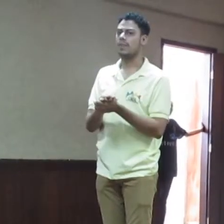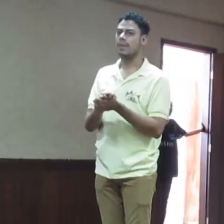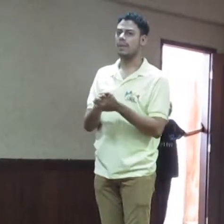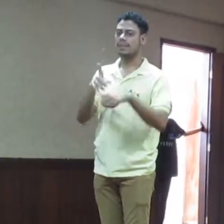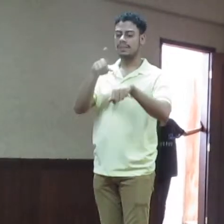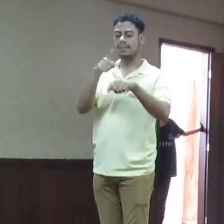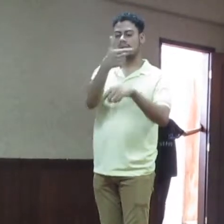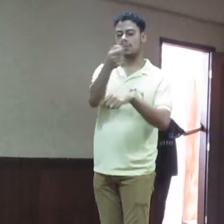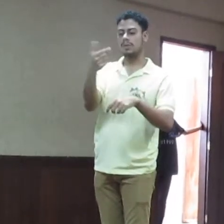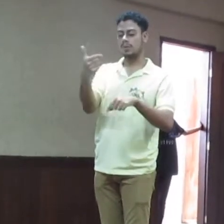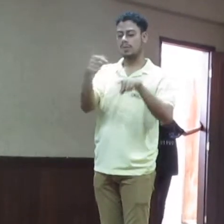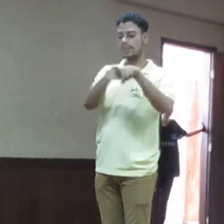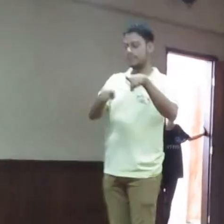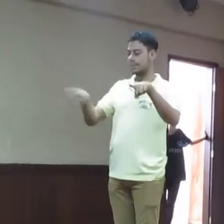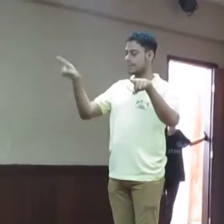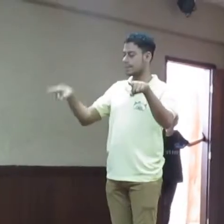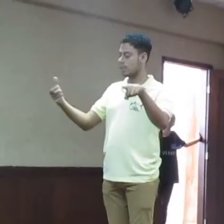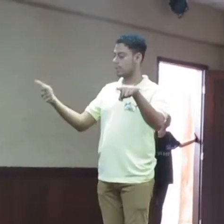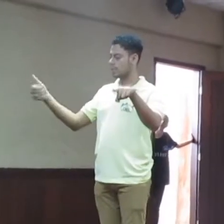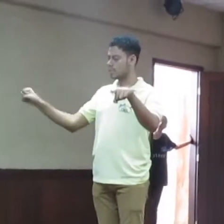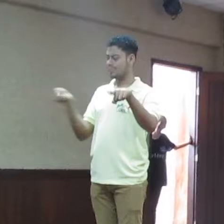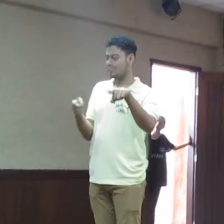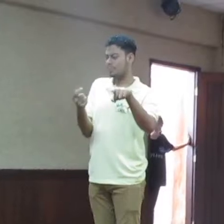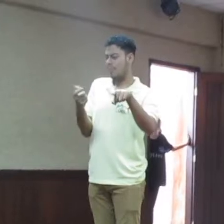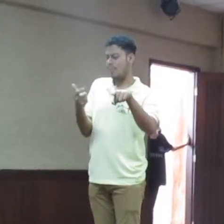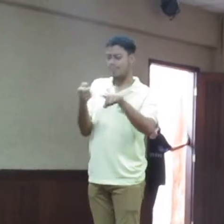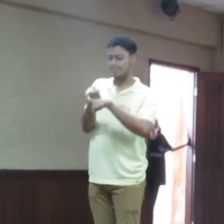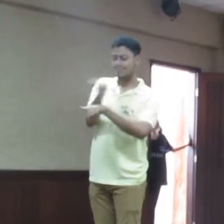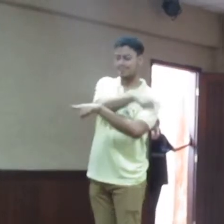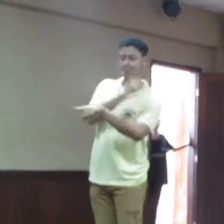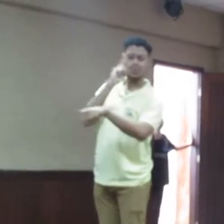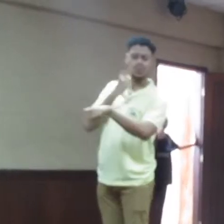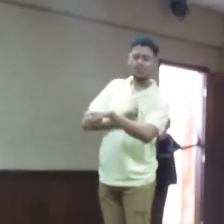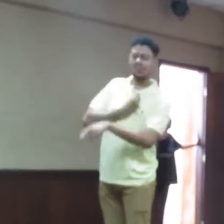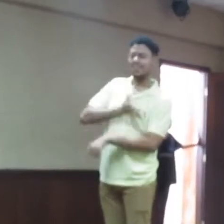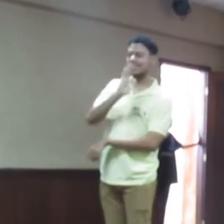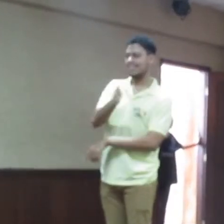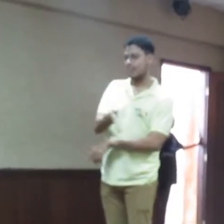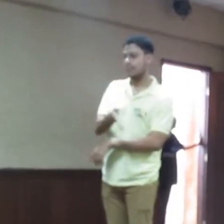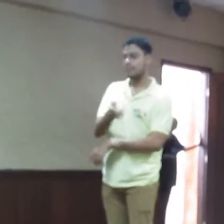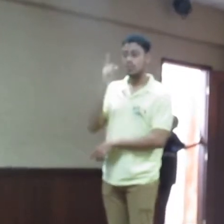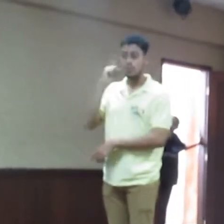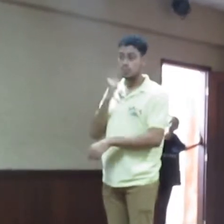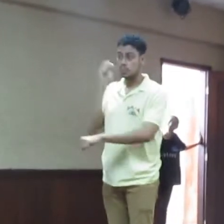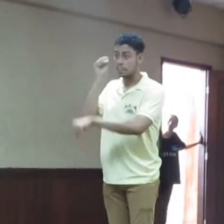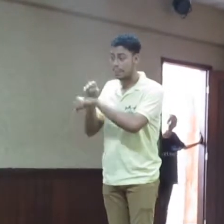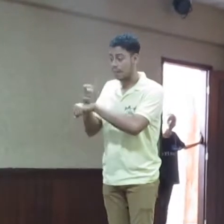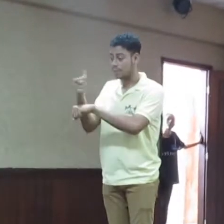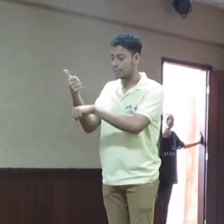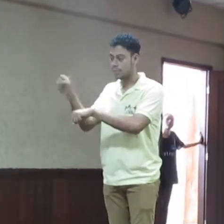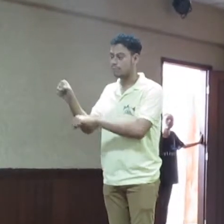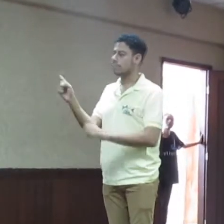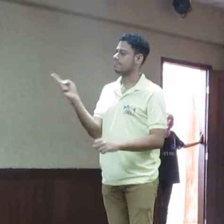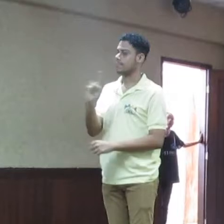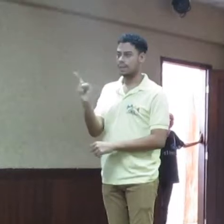que existe surdo no mundo, é recente, tudo muito recente. Mas o surdo ele não para por aí.